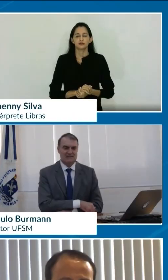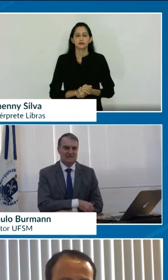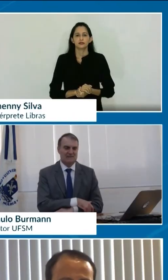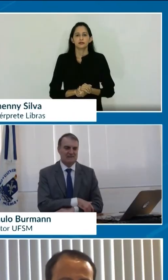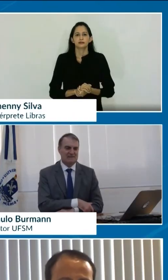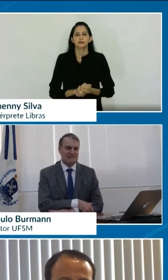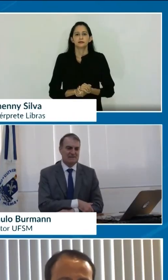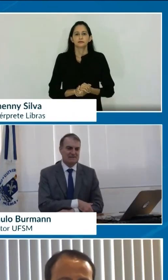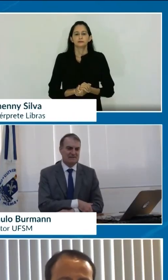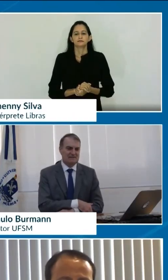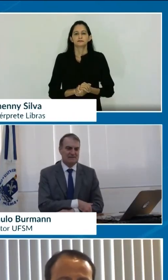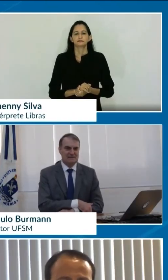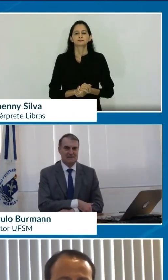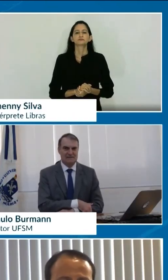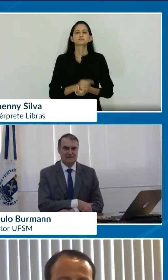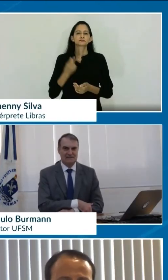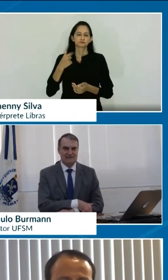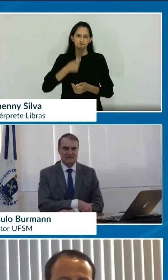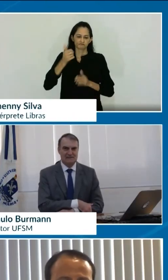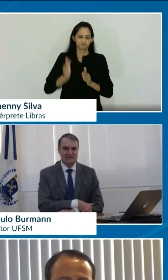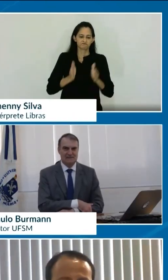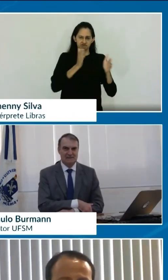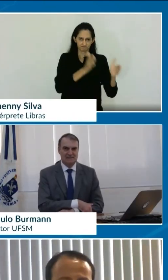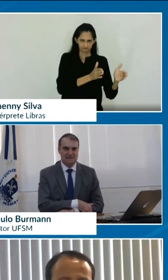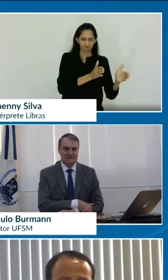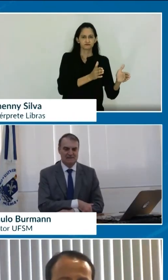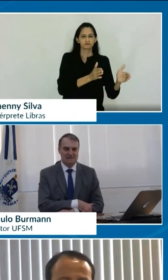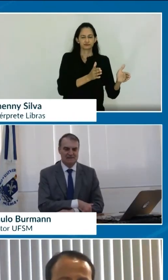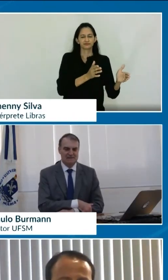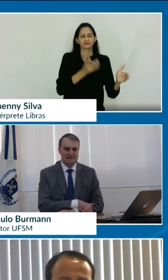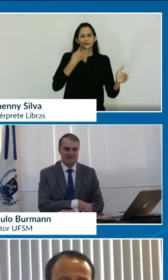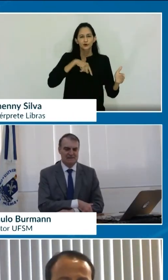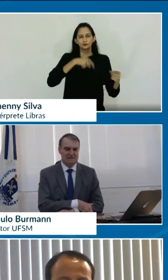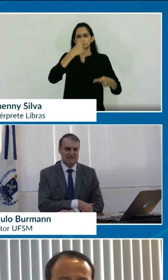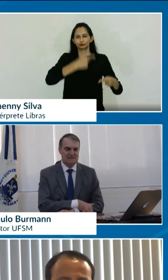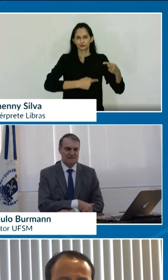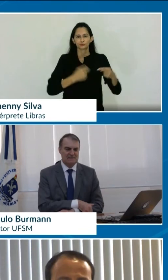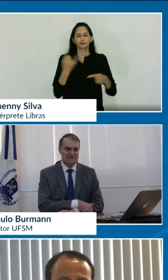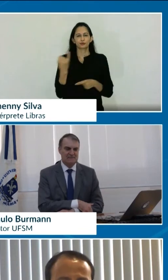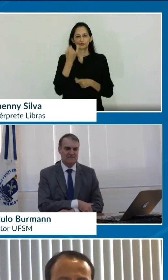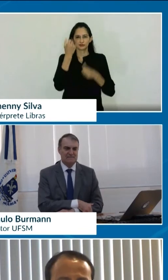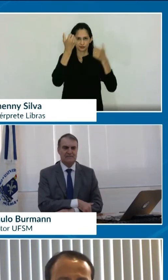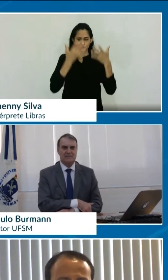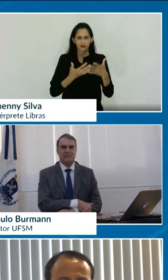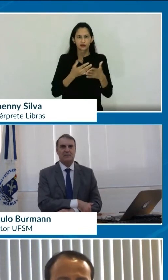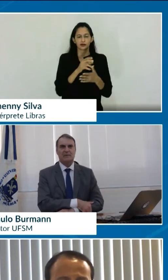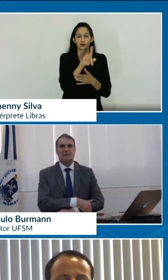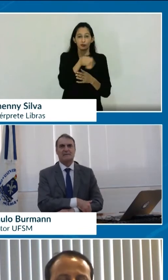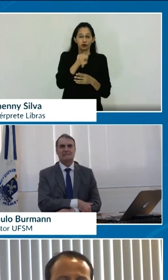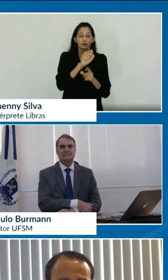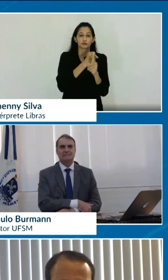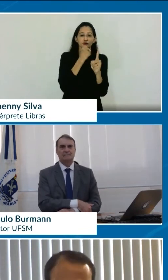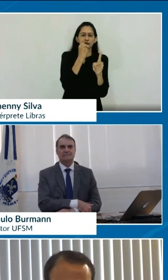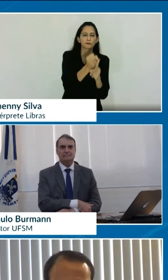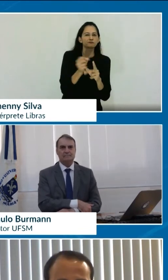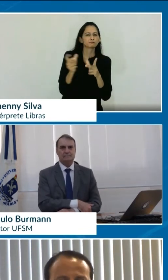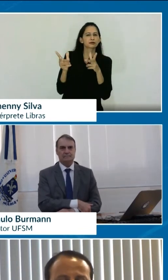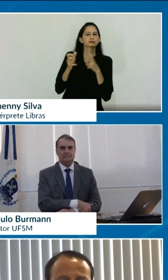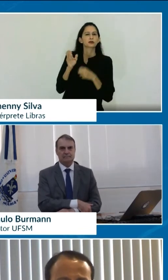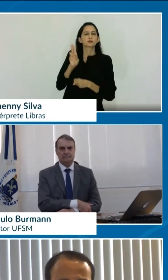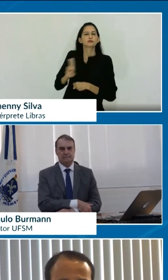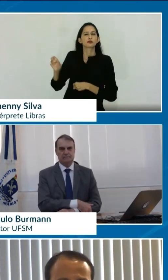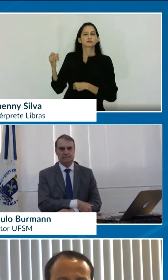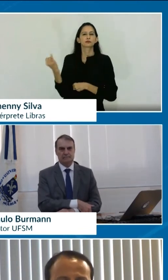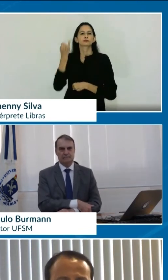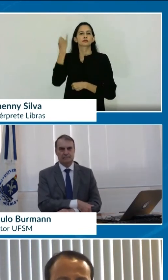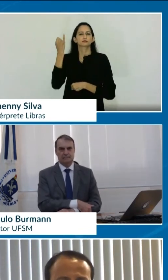sobre como, para a sociedade, possivelmente a visão que as pessoas têm da universidade esteja mudando um pouco por conta da pandemia. Talvez